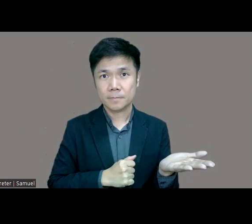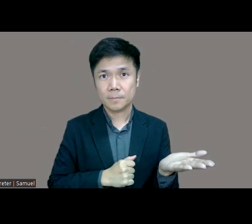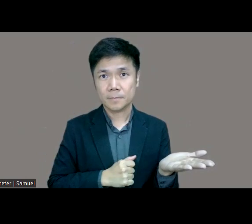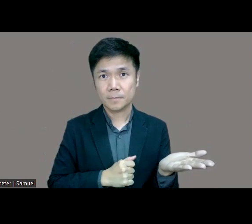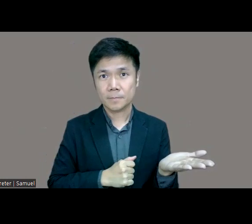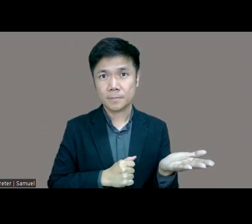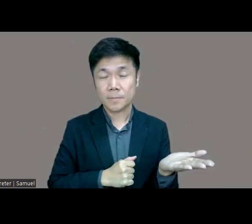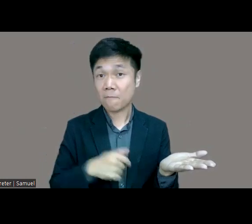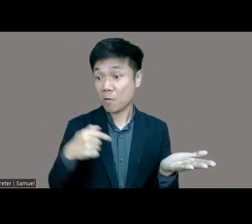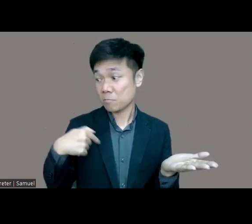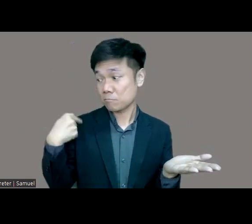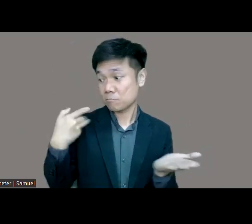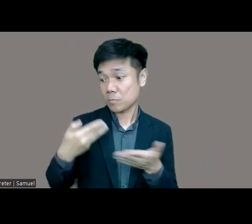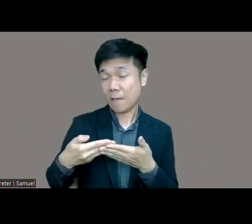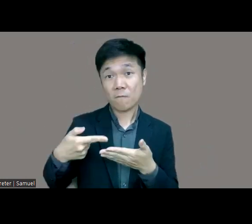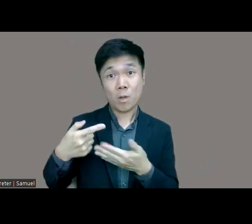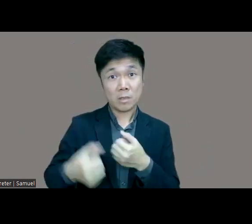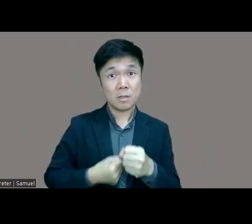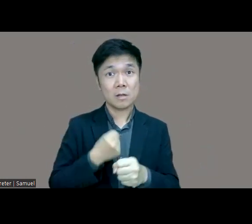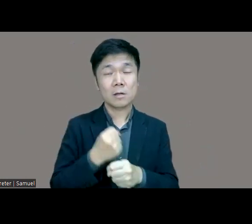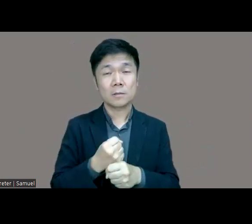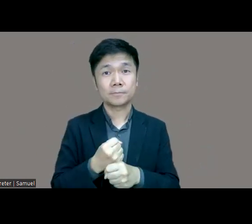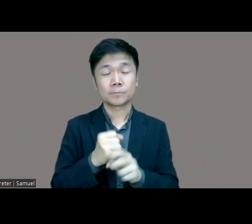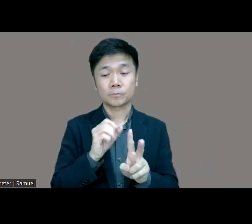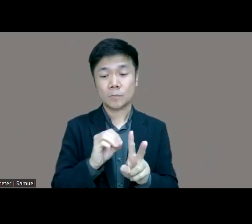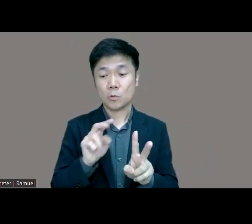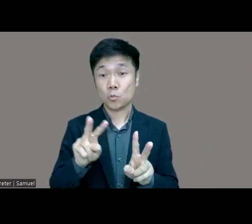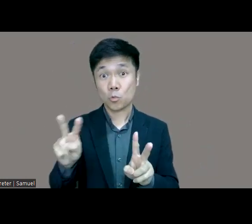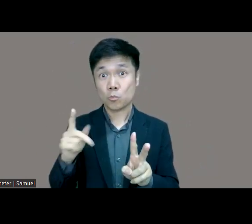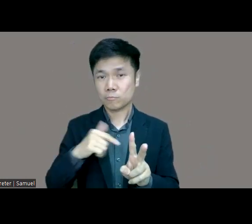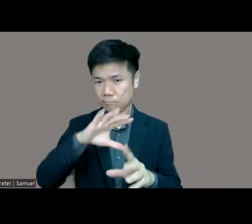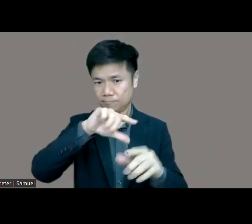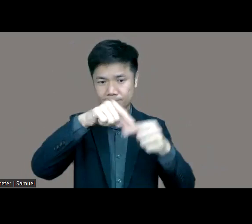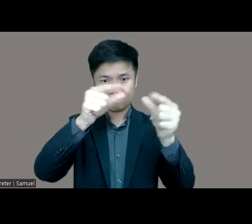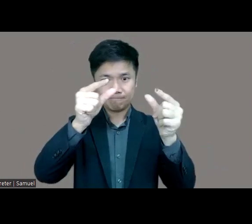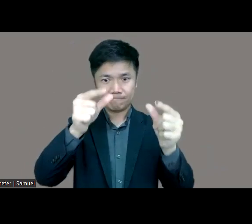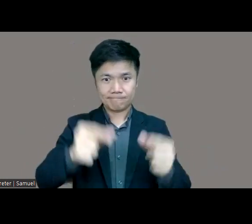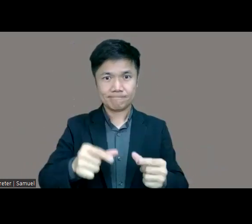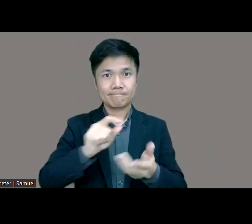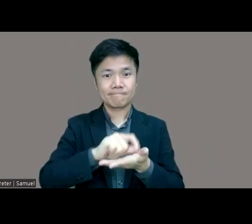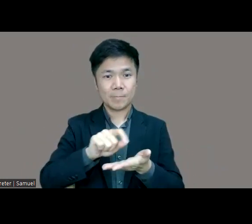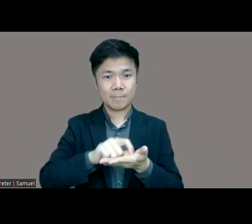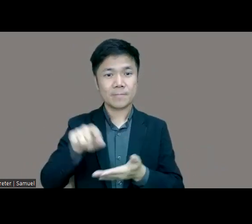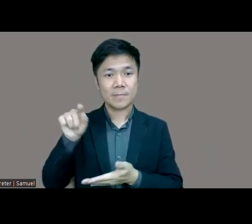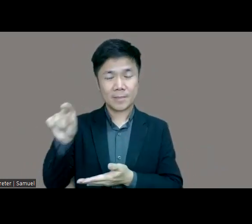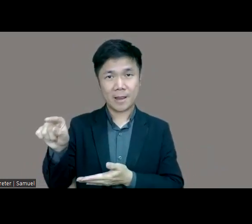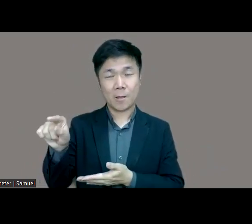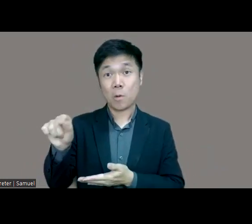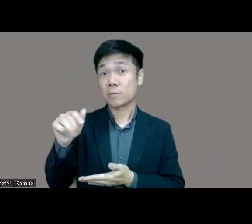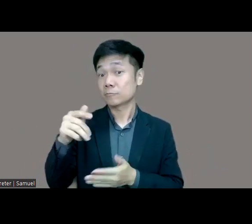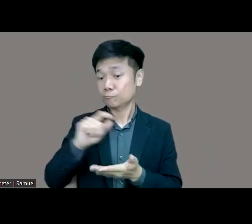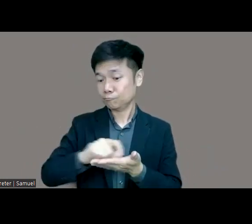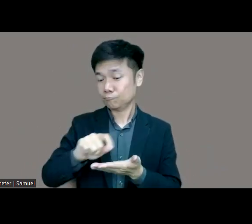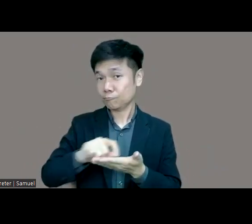avions en pris cette année dans une collaboration dans un rapport. Notre